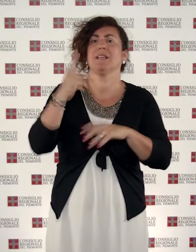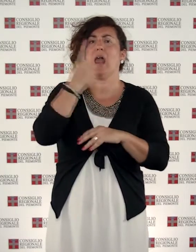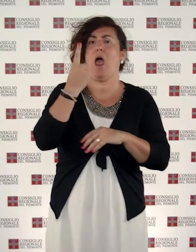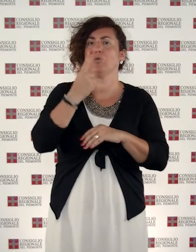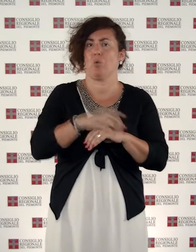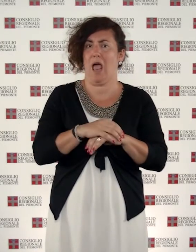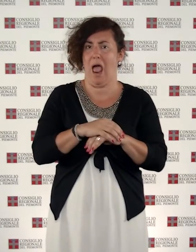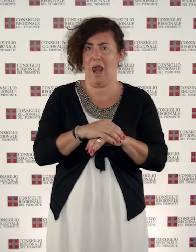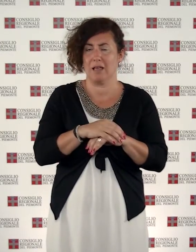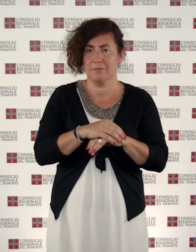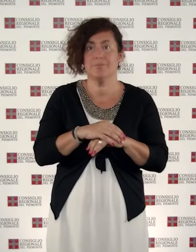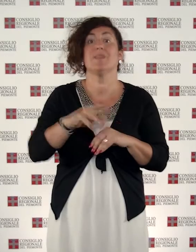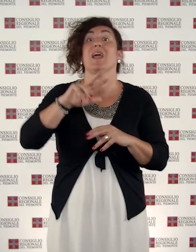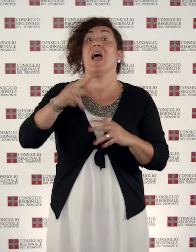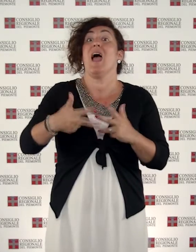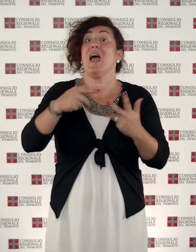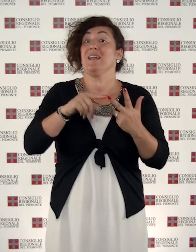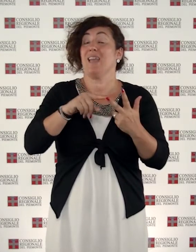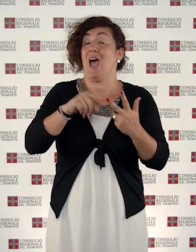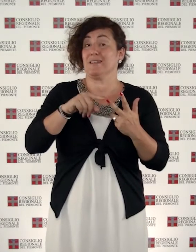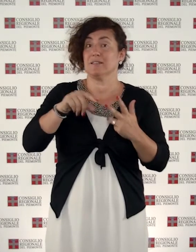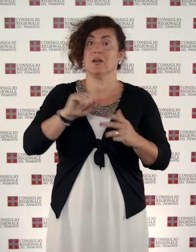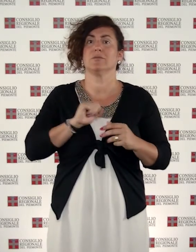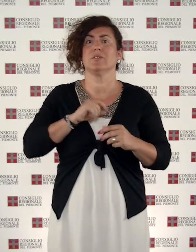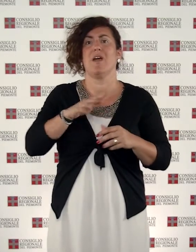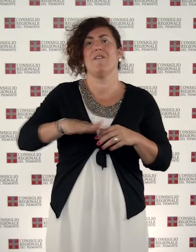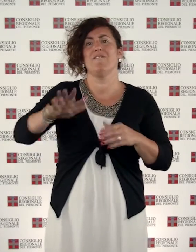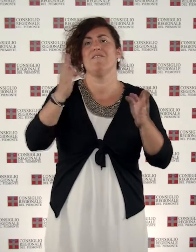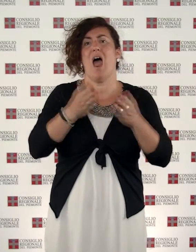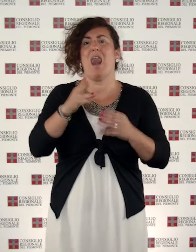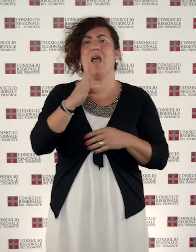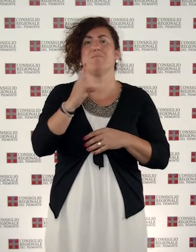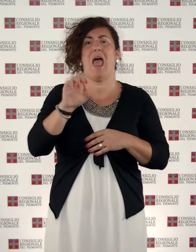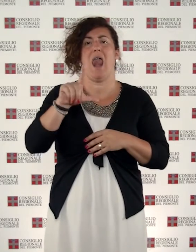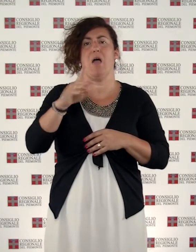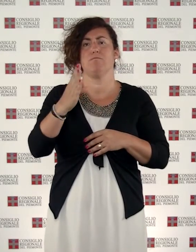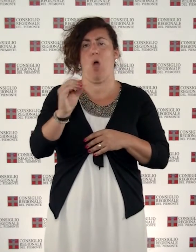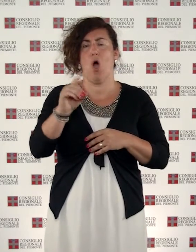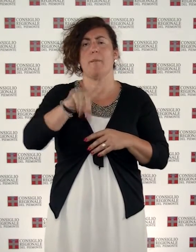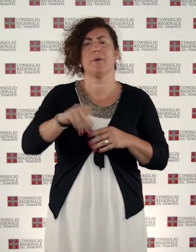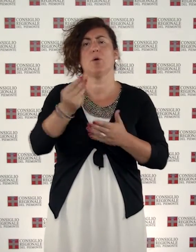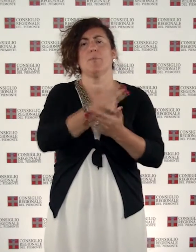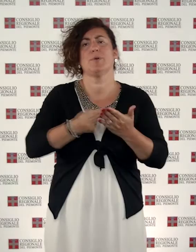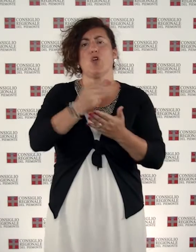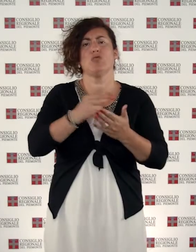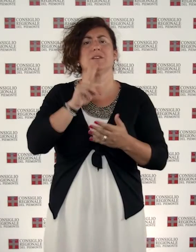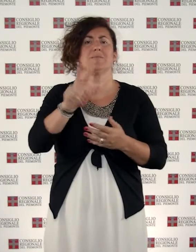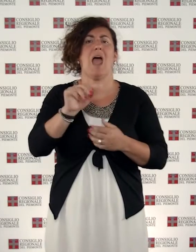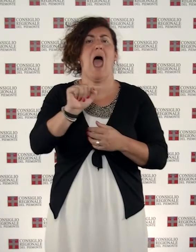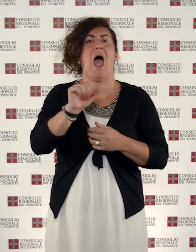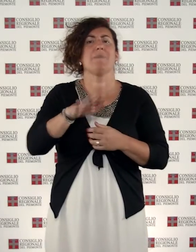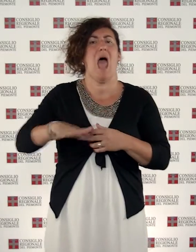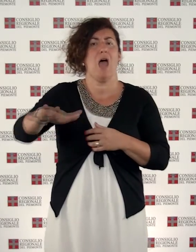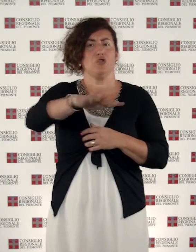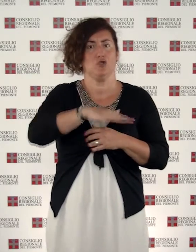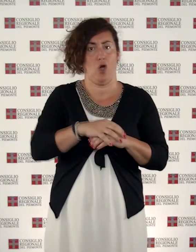per il nuovo ospedale della Valle Belbo e in congiunta con l'Ambiente, illustrazione del piano regionale amianto. In Terza, infine, informativa, in